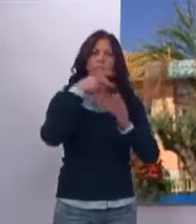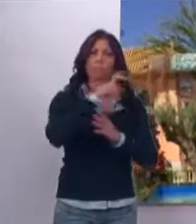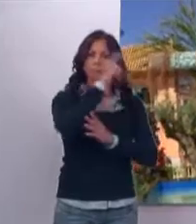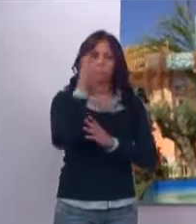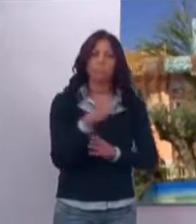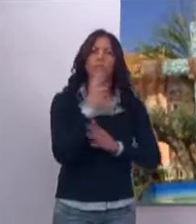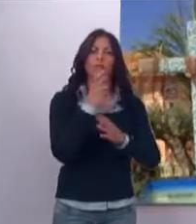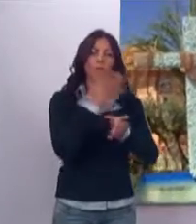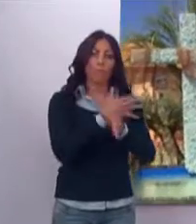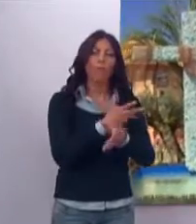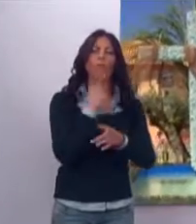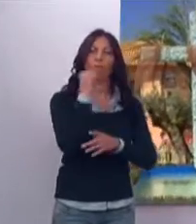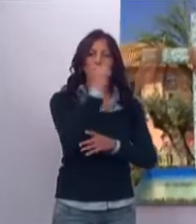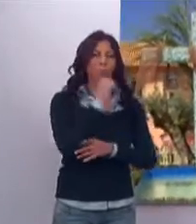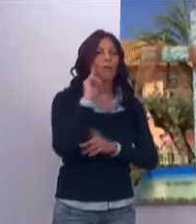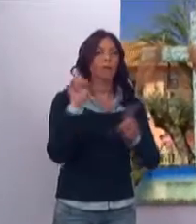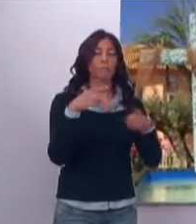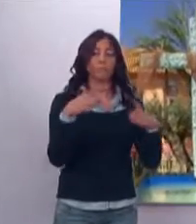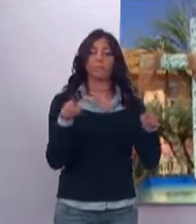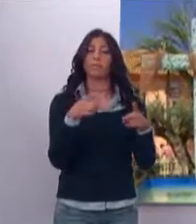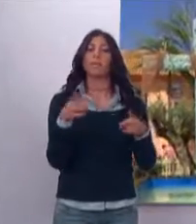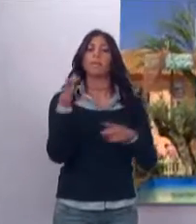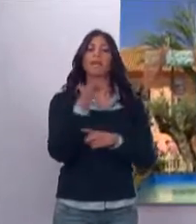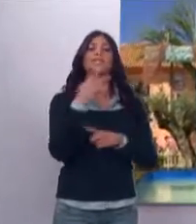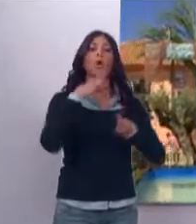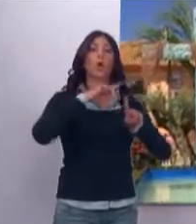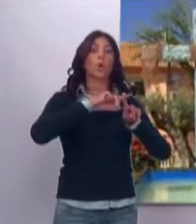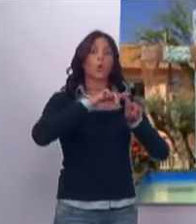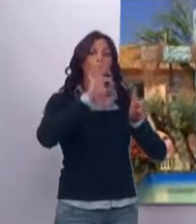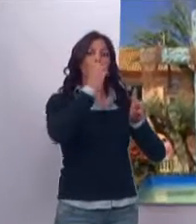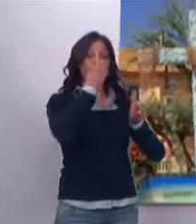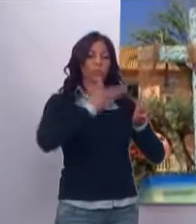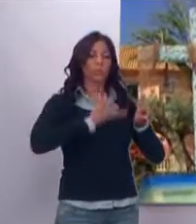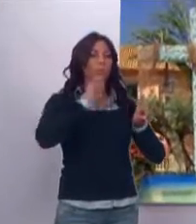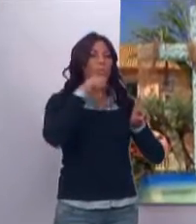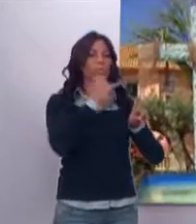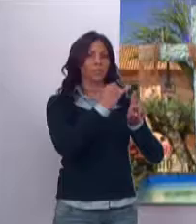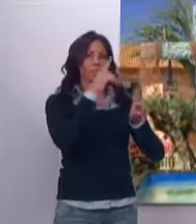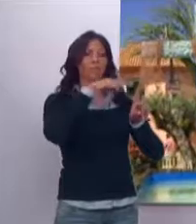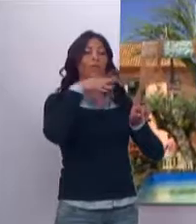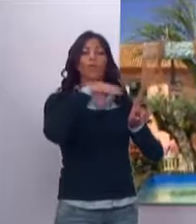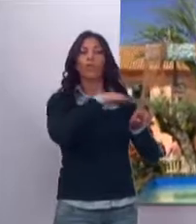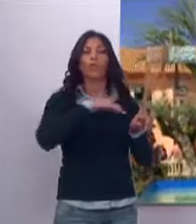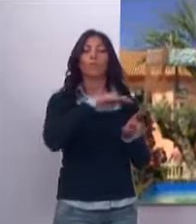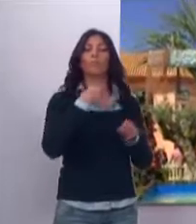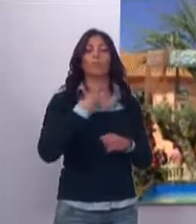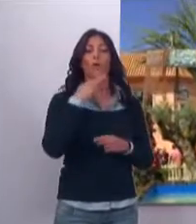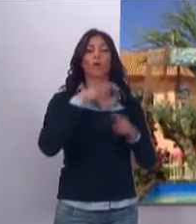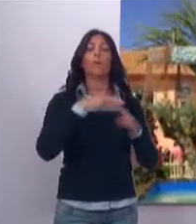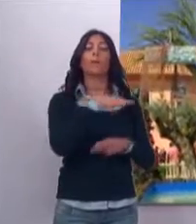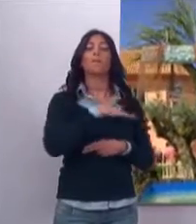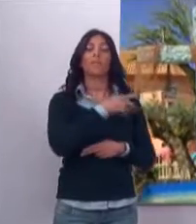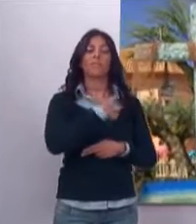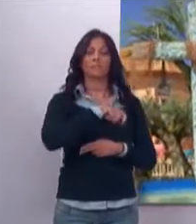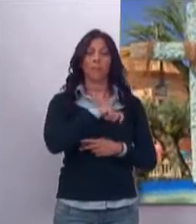actuaciones e actos lúdicos e que ten como referencia a Cruz de Mayo do Ayuntamento de Motril instalada